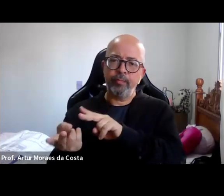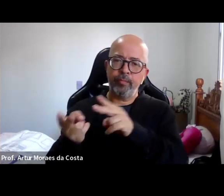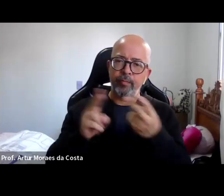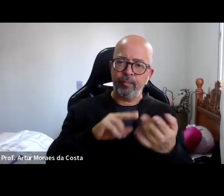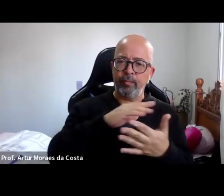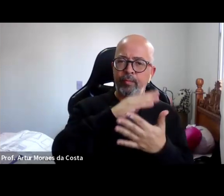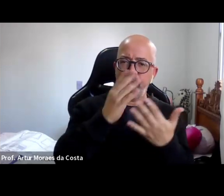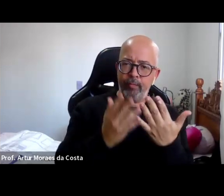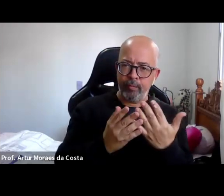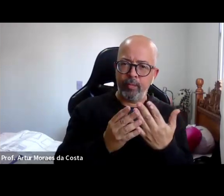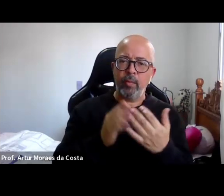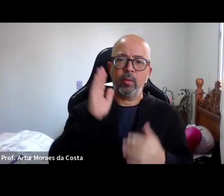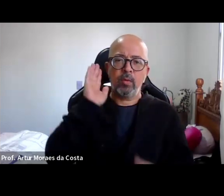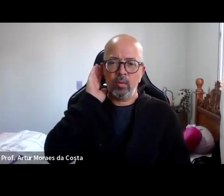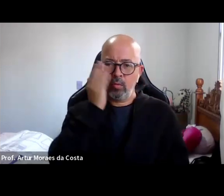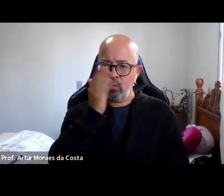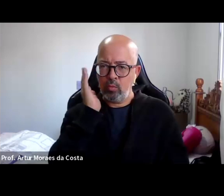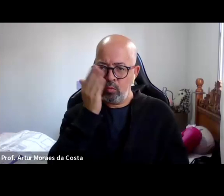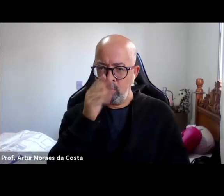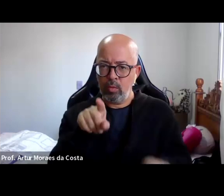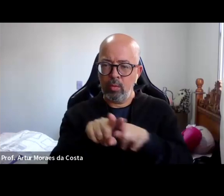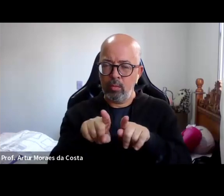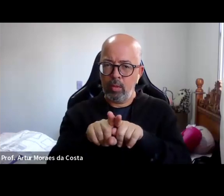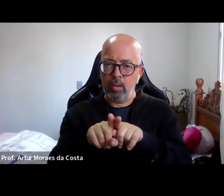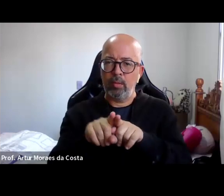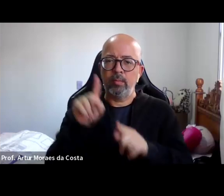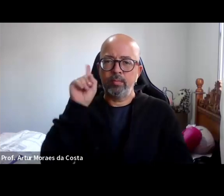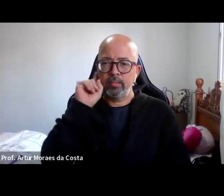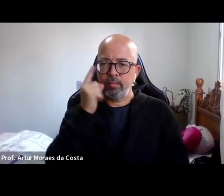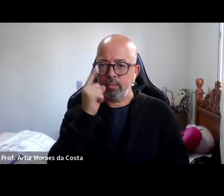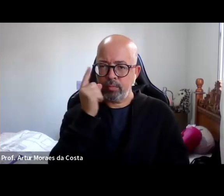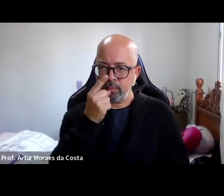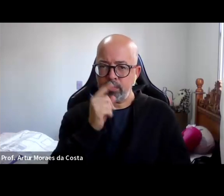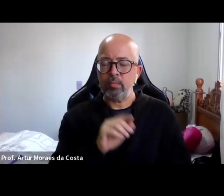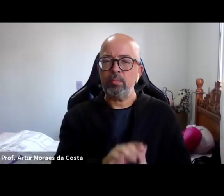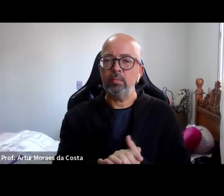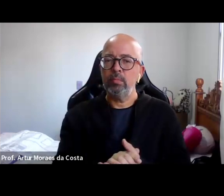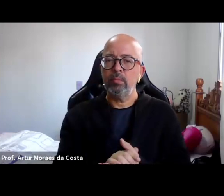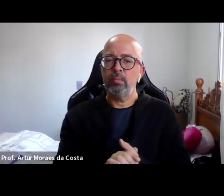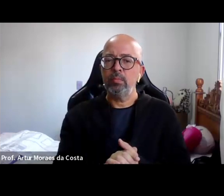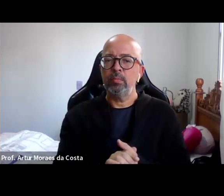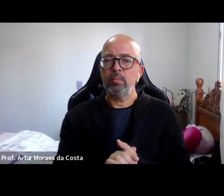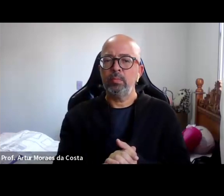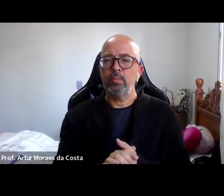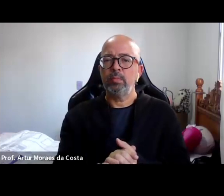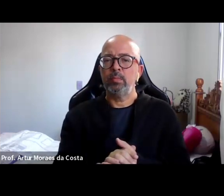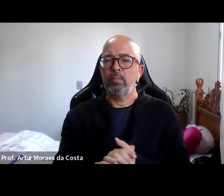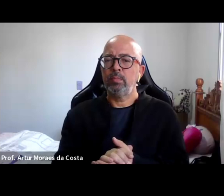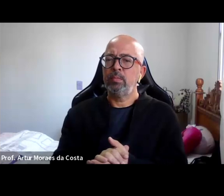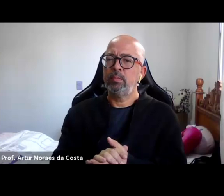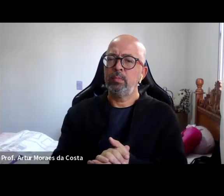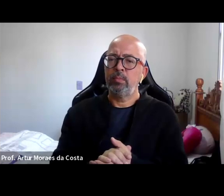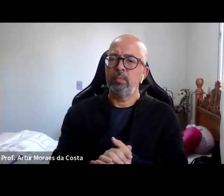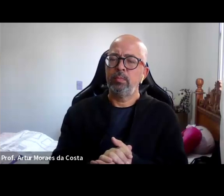tiempo Les propongo que hagamos un corte de unos 3 minutos para que los guías intérpretes y las personas sordociegas que